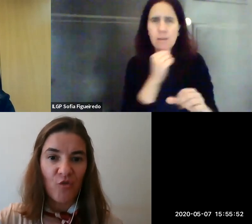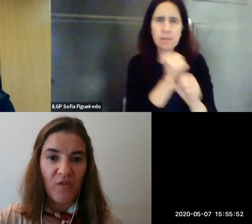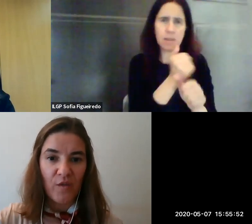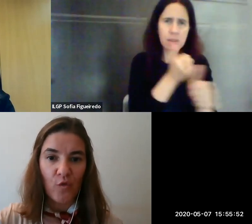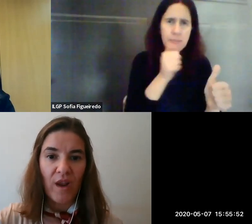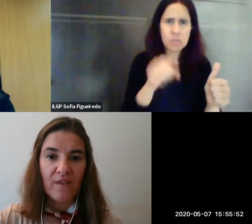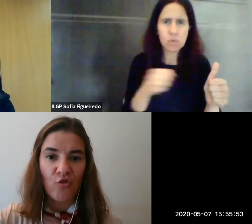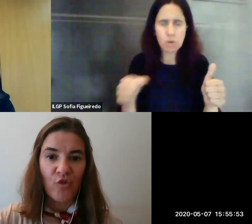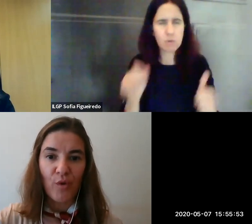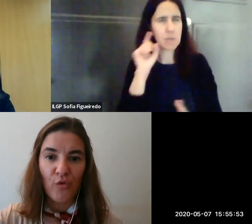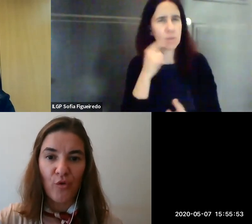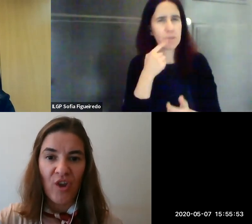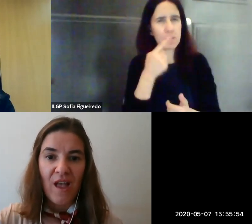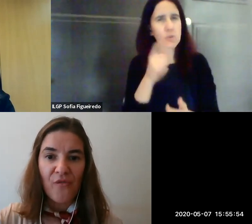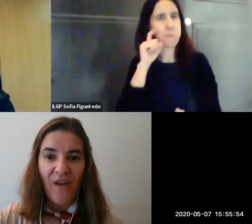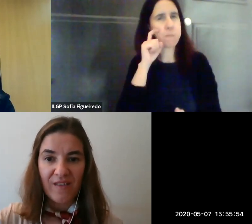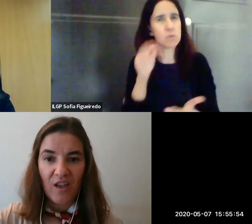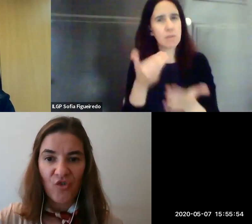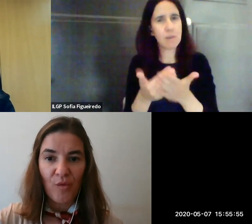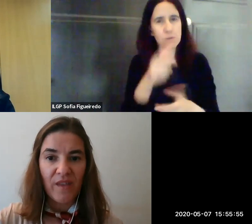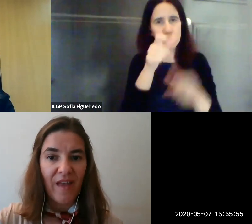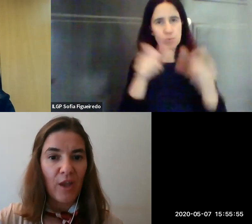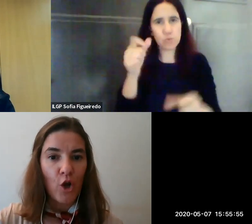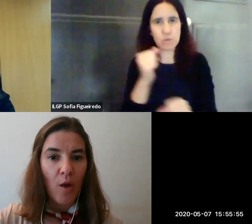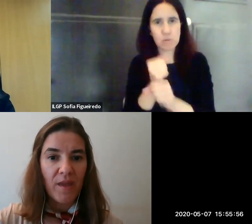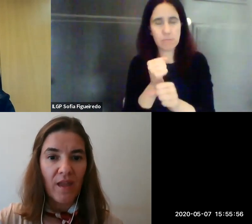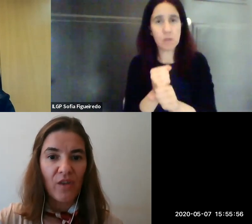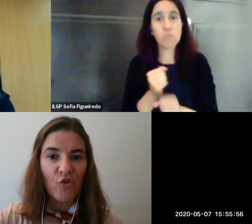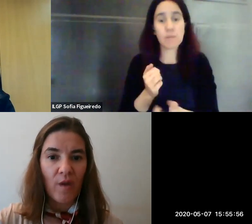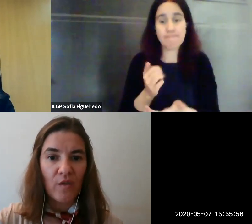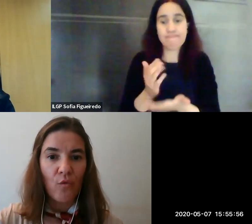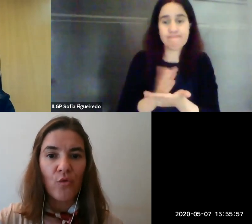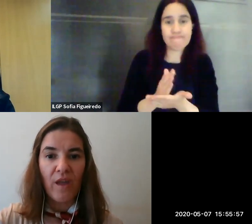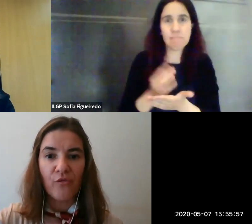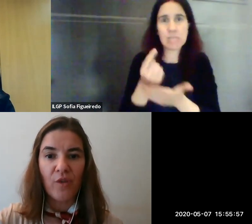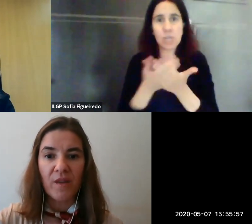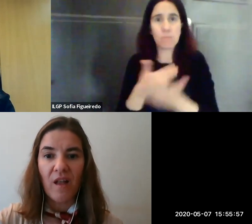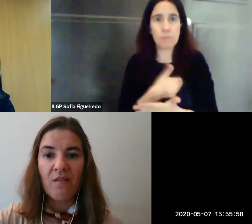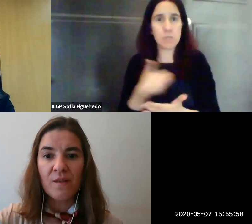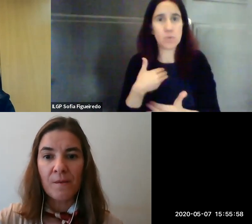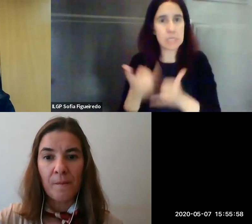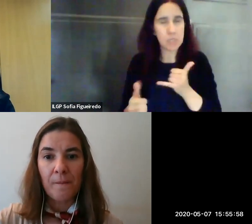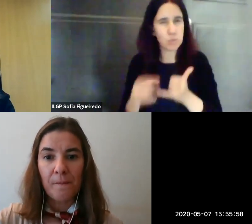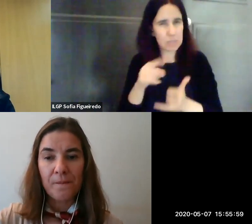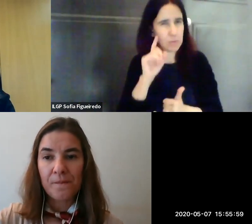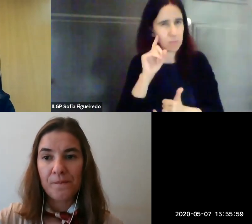que transmitir segurança aos trabalhadores face à instabilidade económica e de risco em saúde é fundamental?